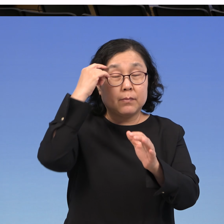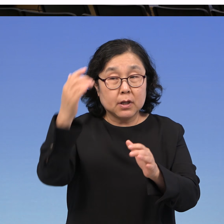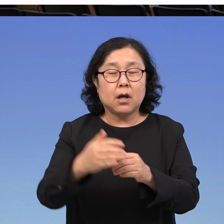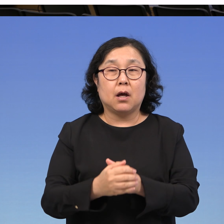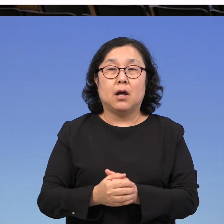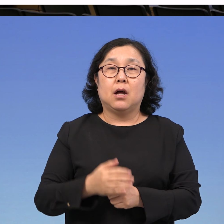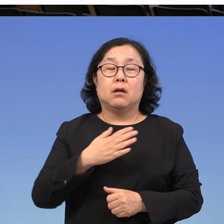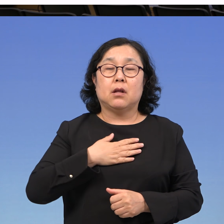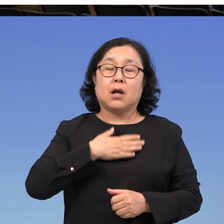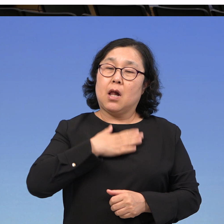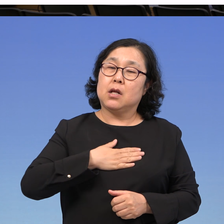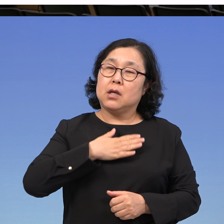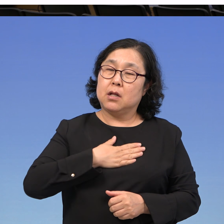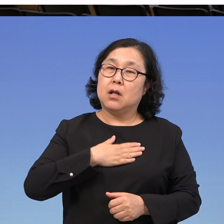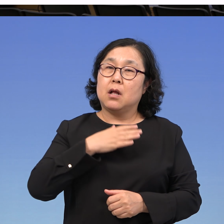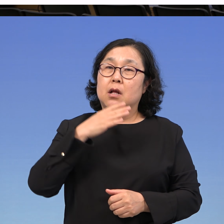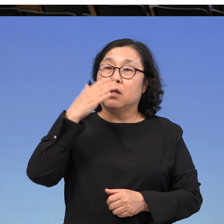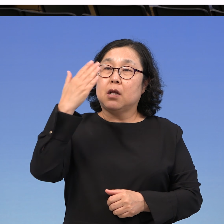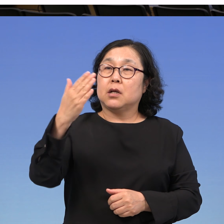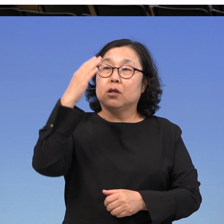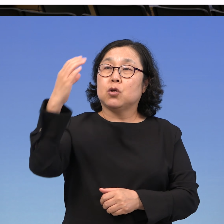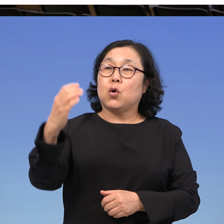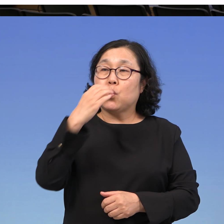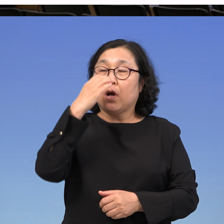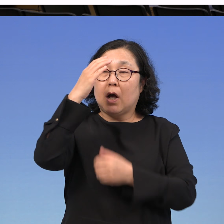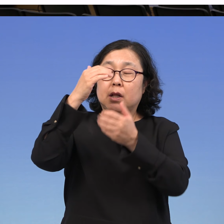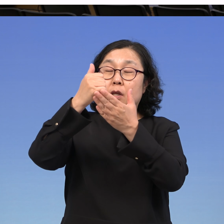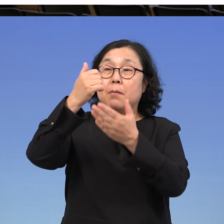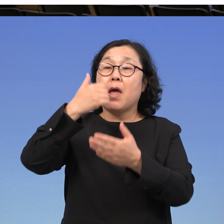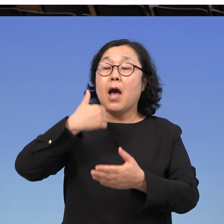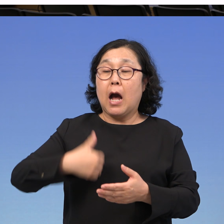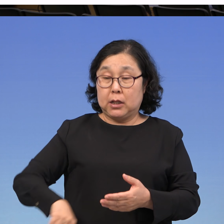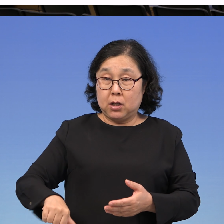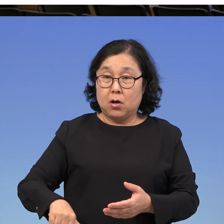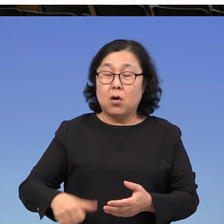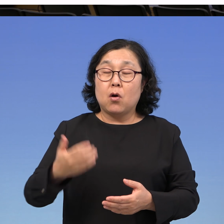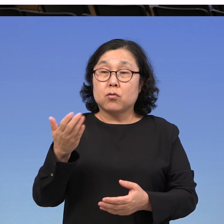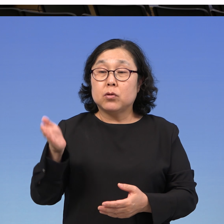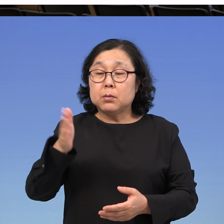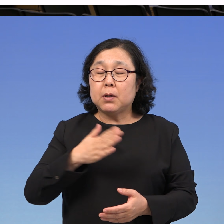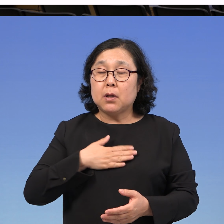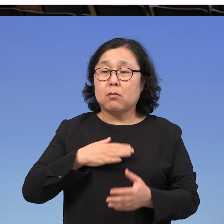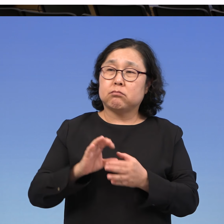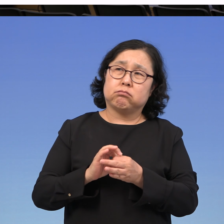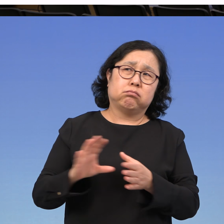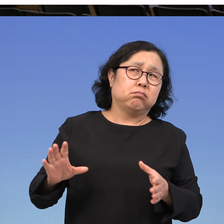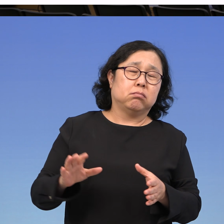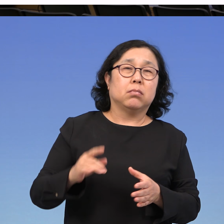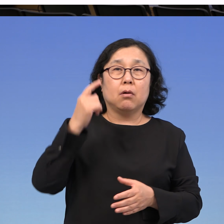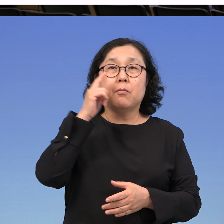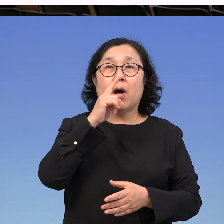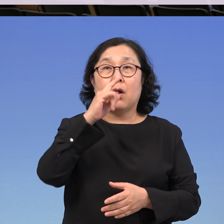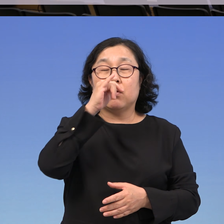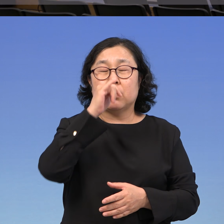알기로 당신은 거룩한 하나님의 아들인 거 알고 있는데 그게 나와 무슨 상단 입니까